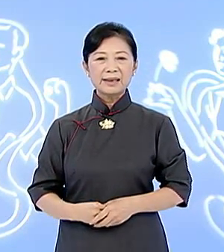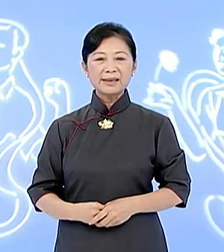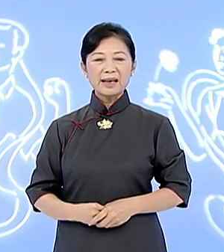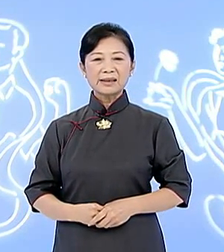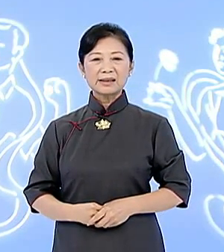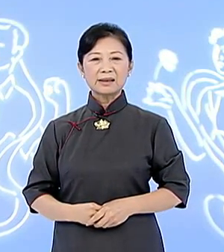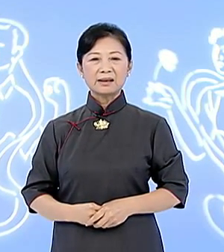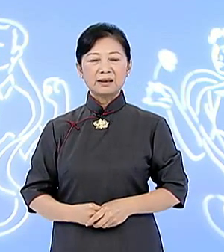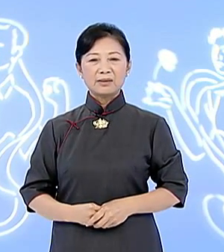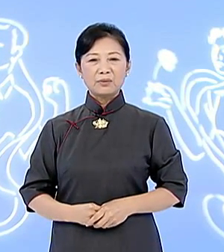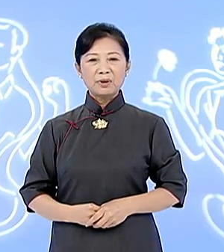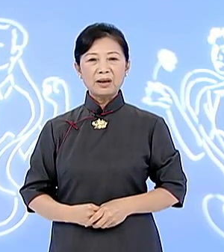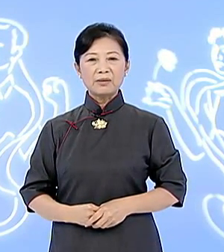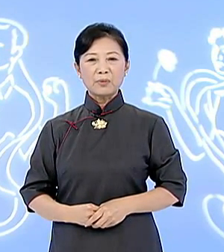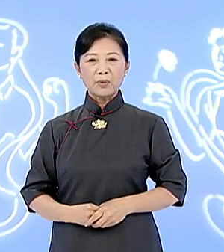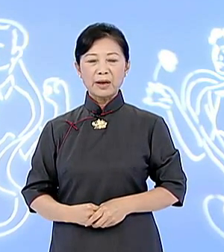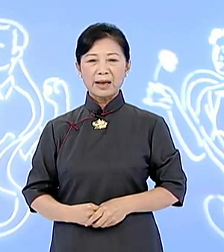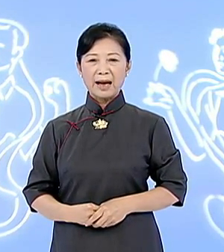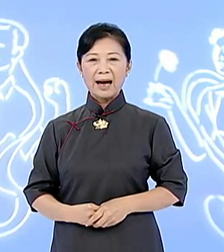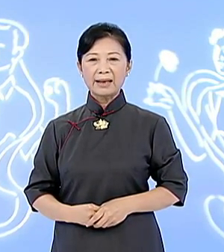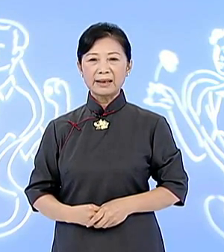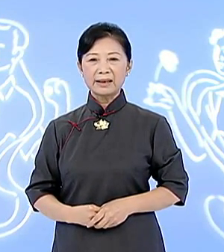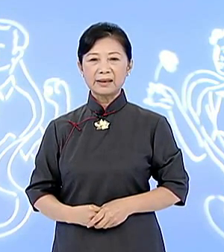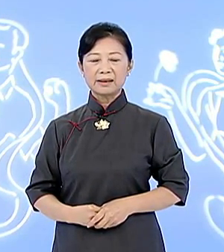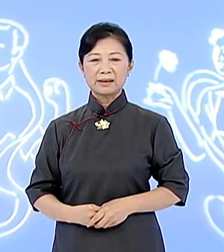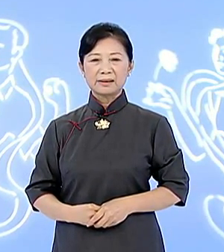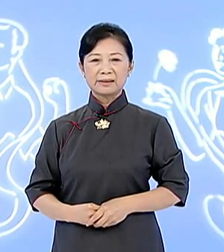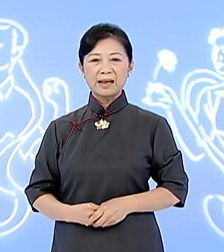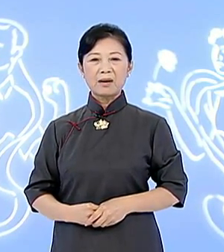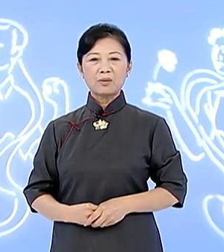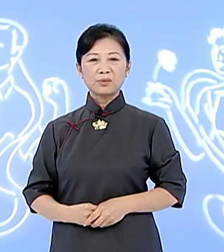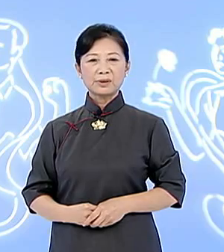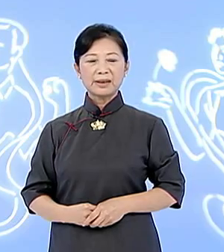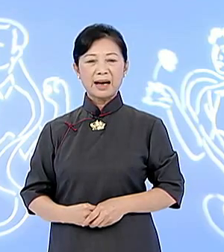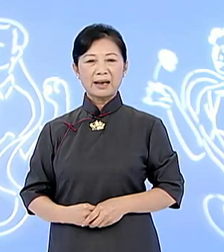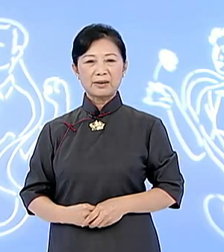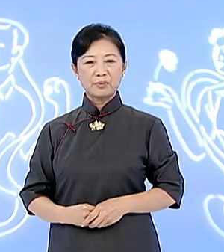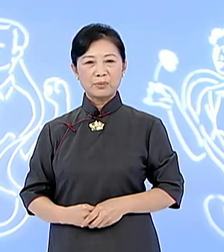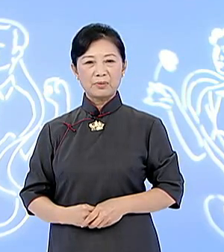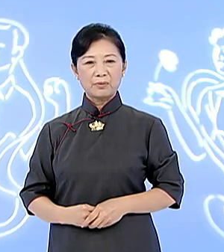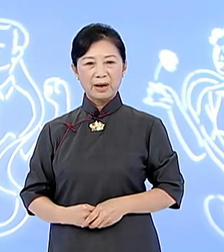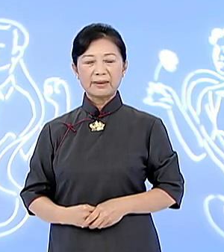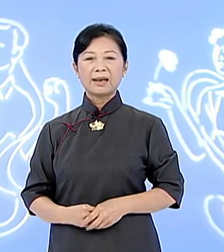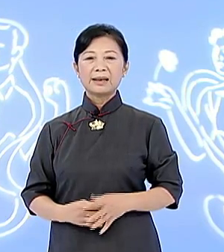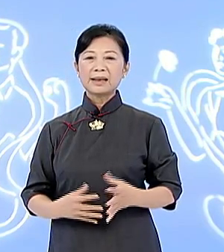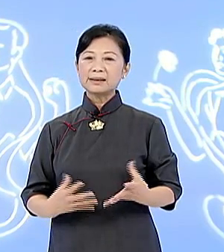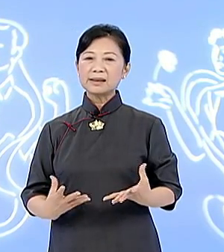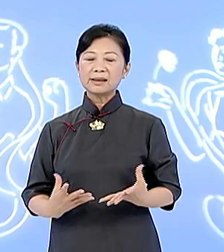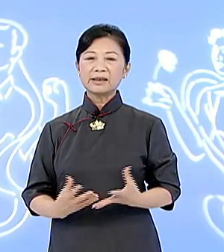下来是愿会爱里交相换。那在这个地